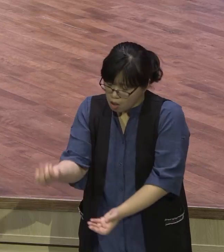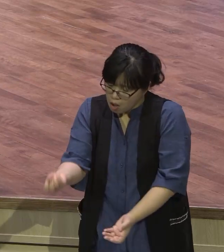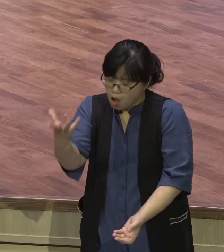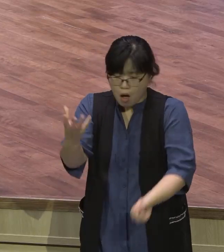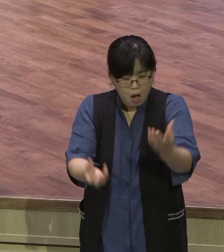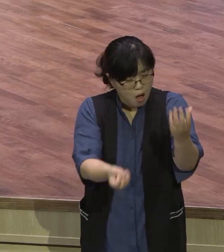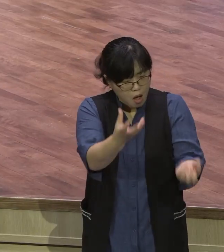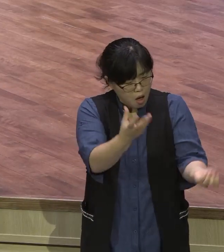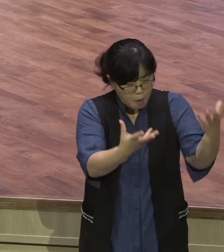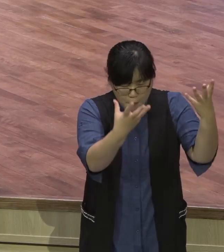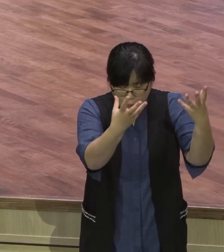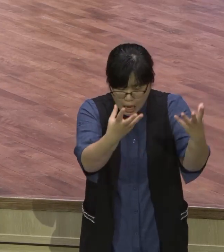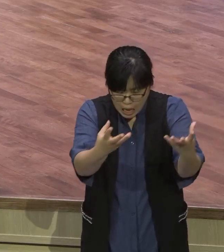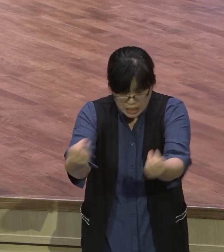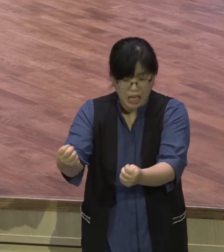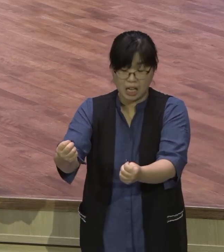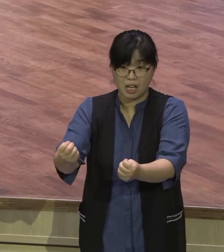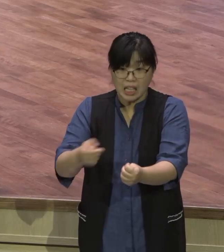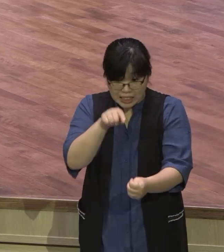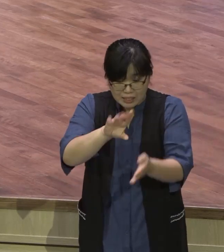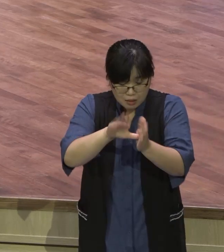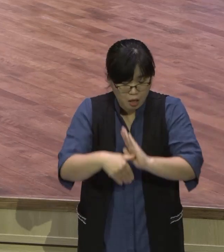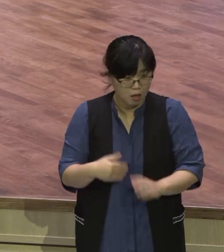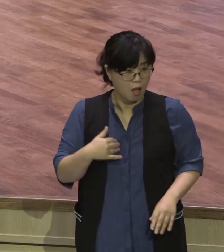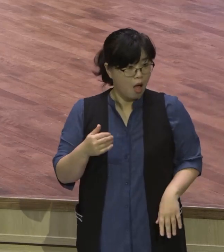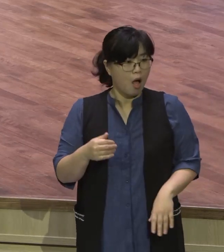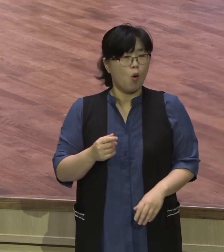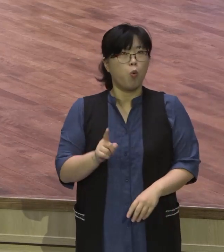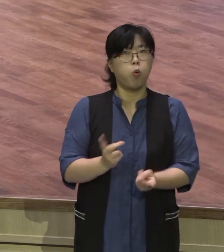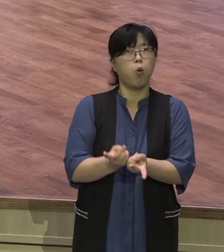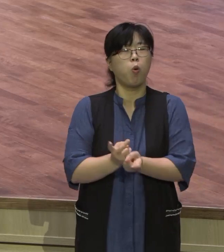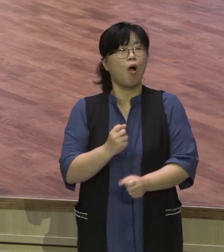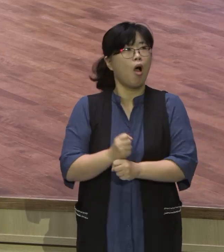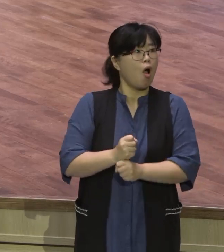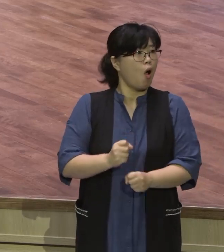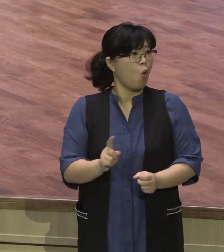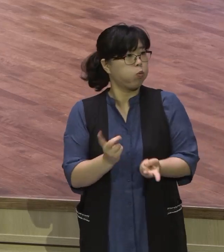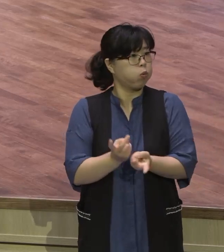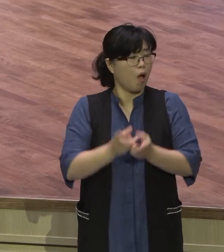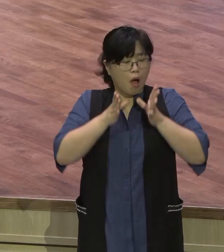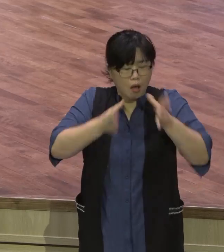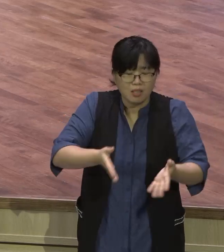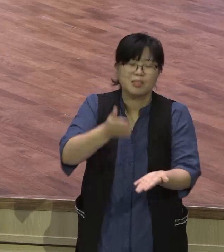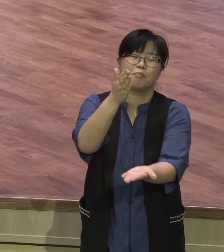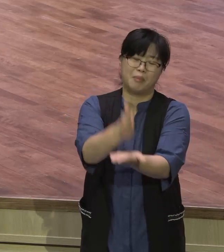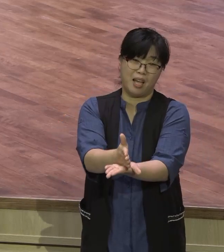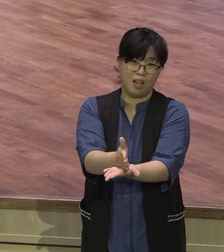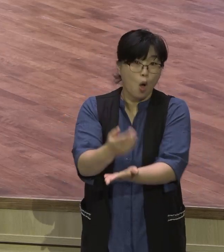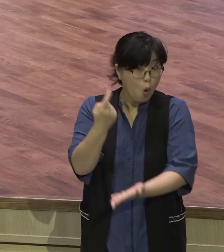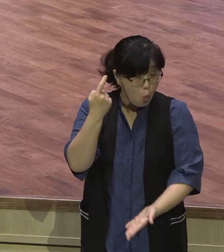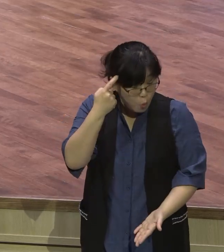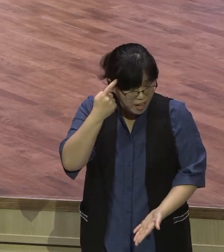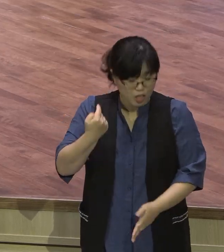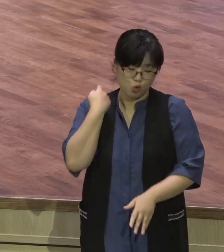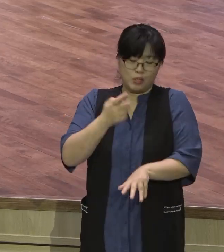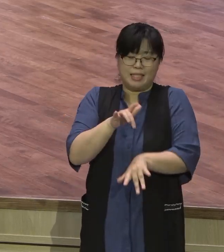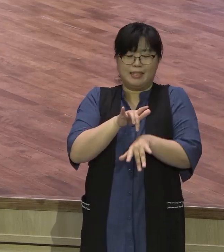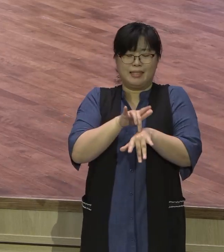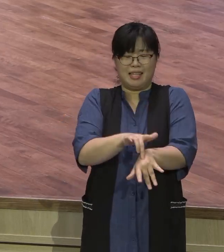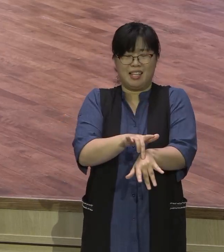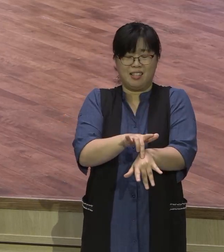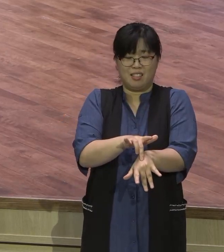마시고요 하나님 사단에게 속지 않게 하여죠 없어서 속인다니까 속는 거 속는 줄도 모르고 속아 속는 줄도 모르고